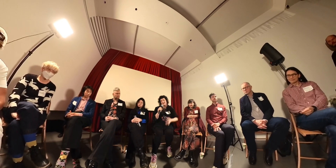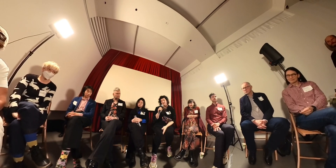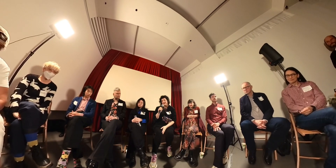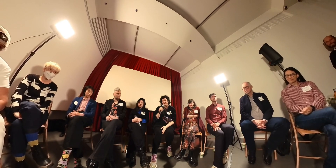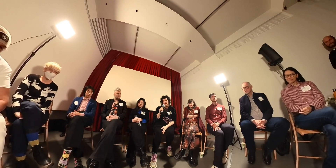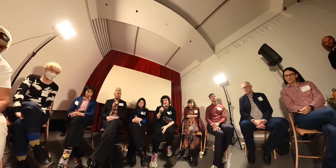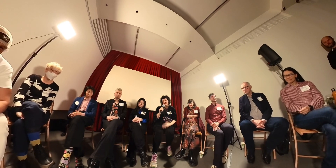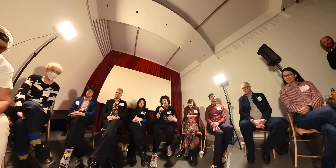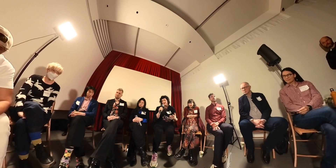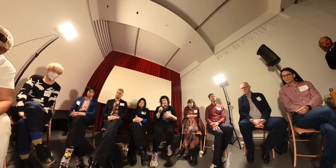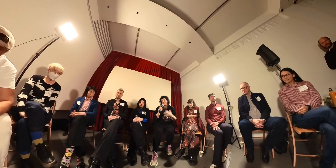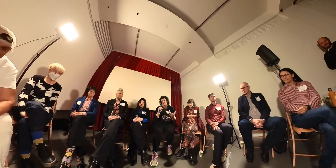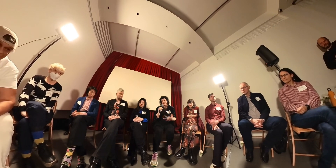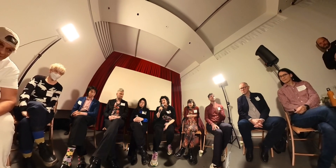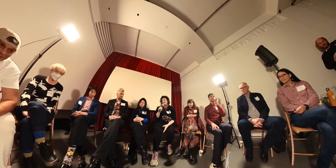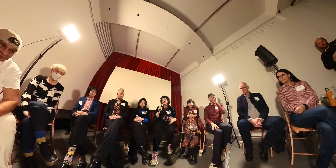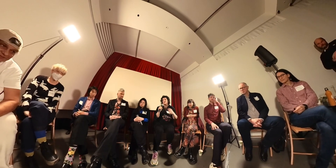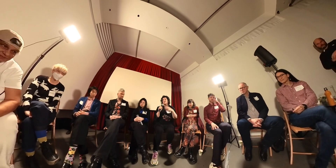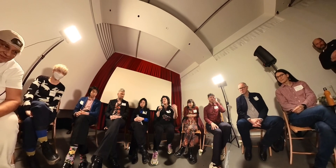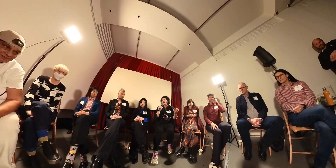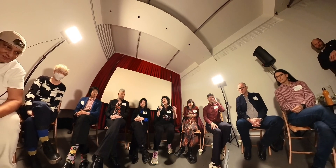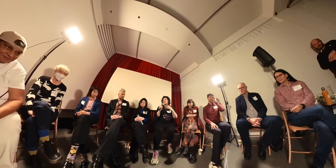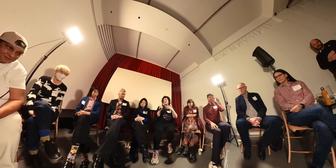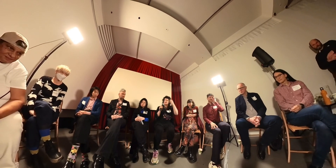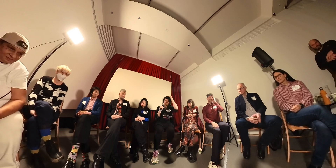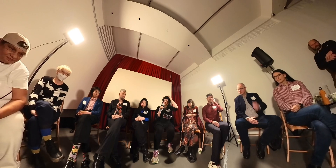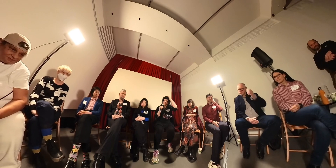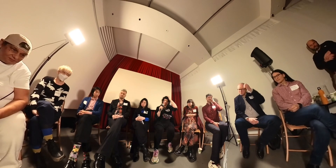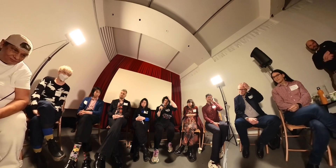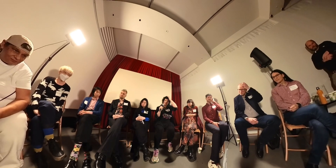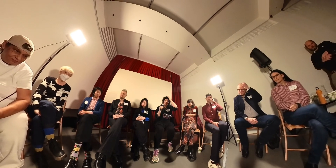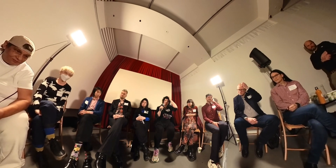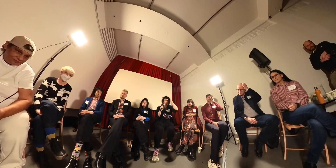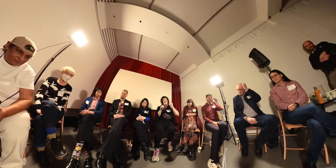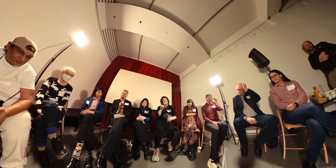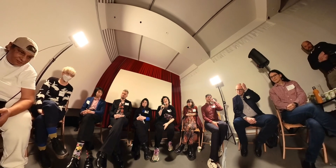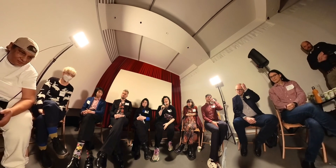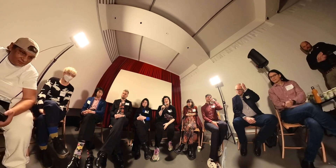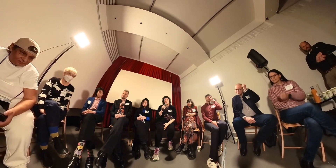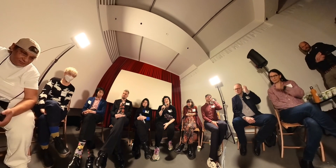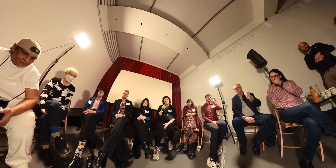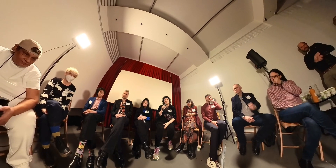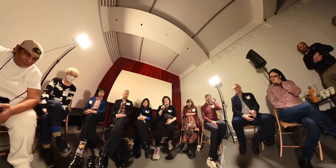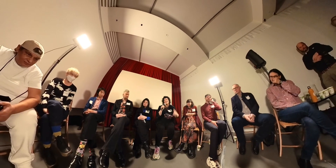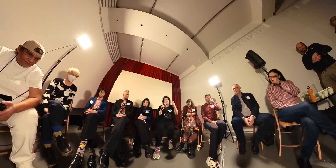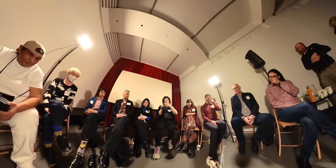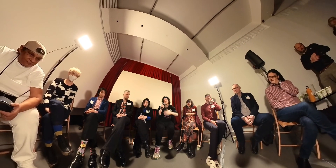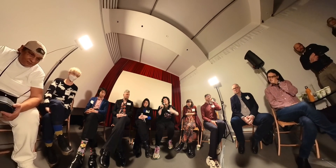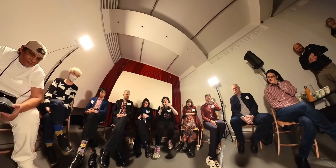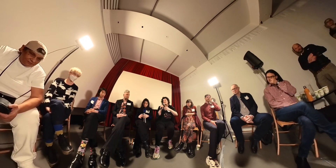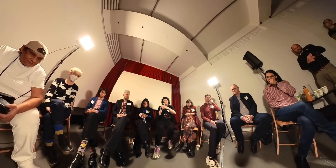nejak obratili, akože zámerom bolo poukázať, že vlastne z obidvoch strán sú, akože z obidvoch skupín stereotypy a